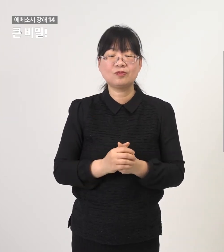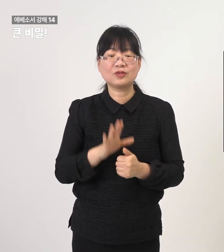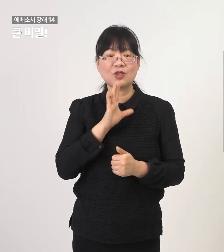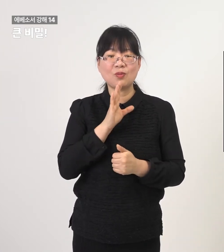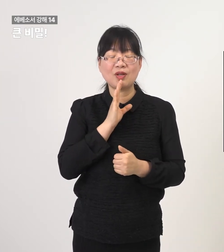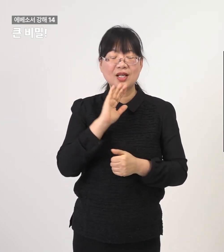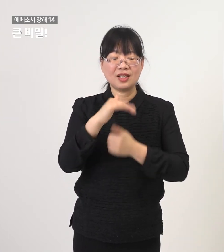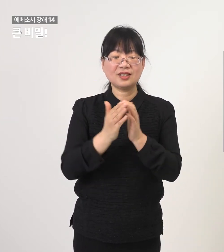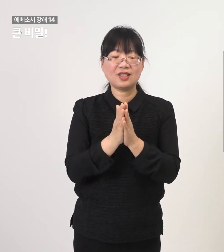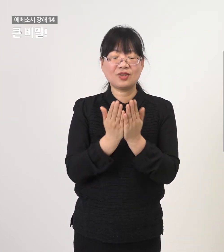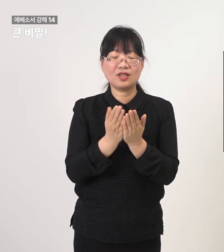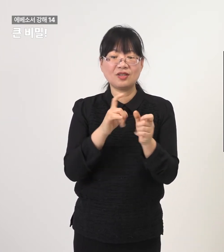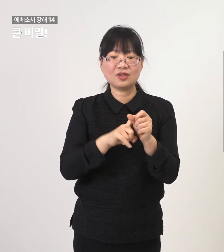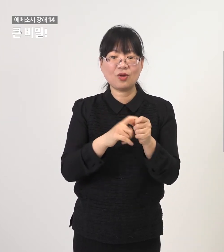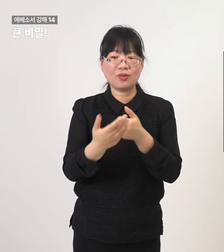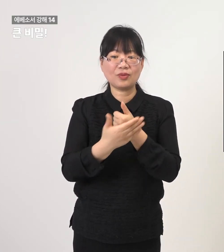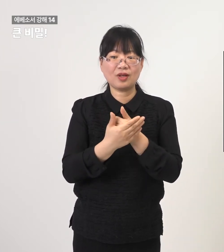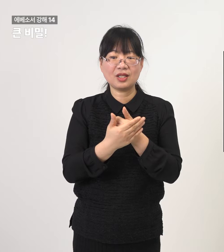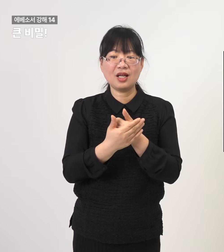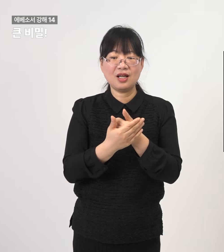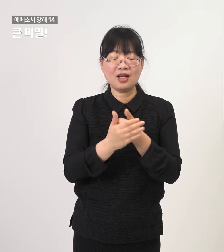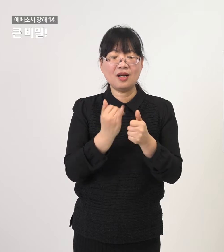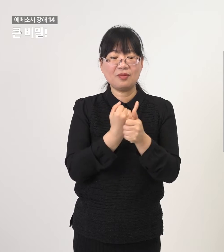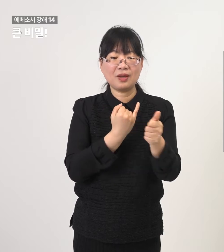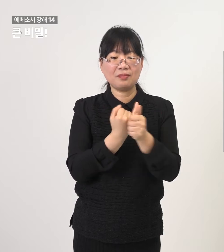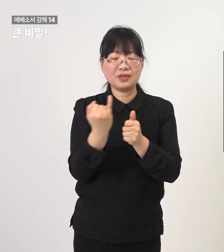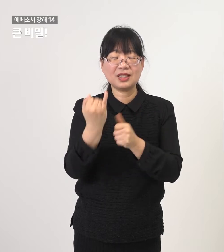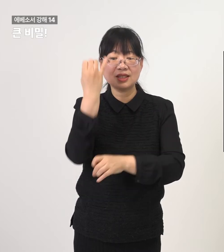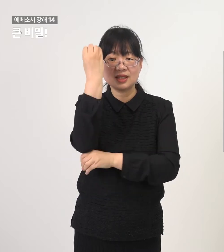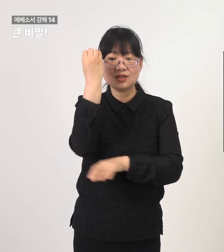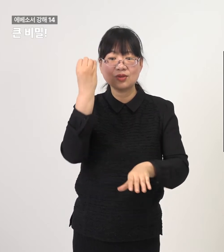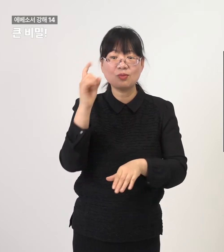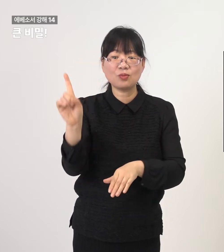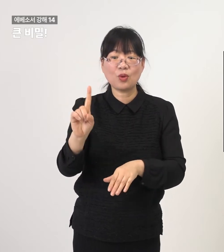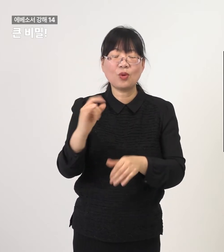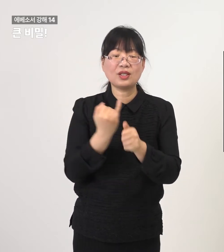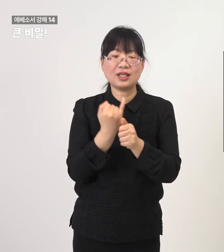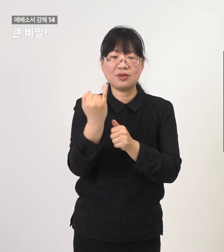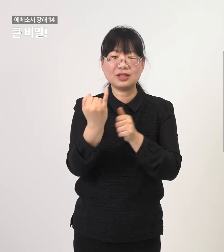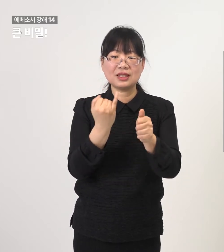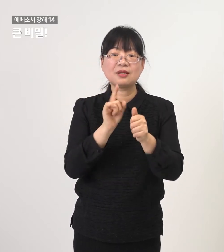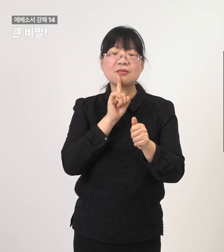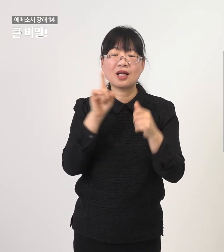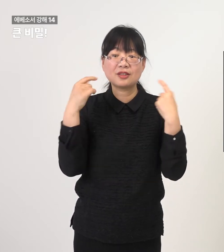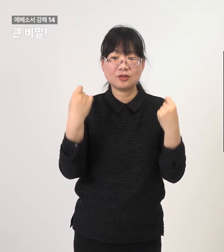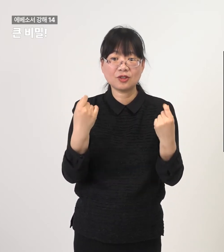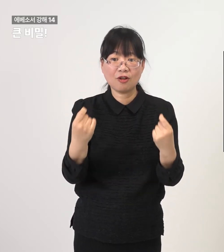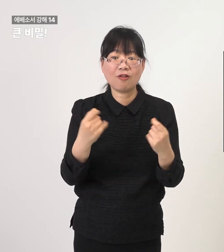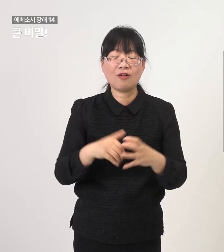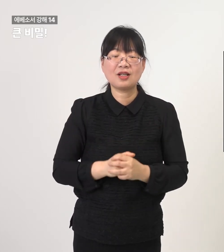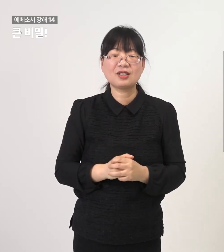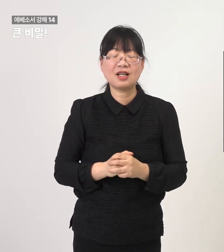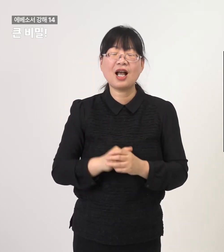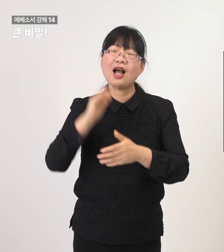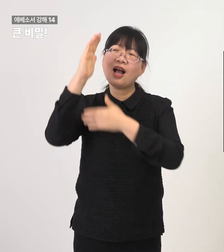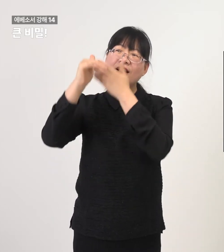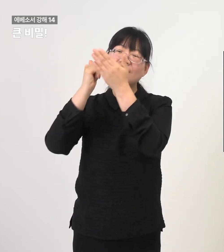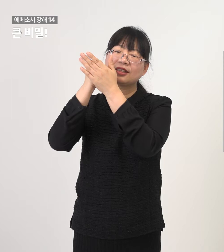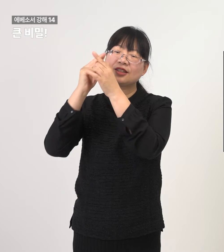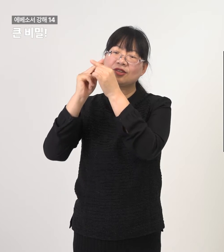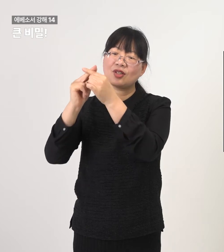정말 성경적 돕는 배필의 기준은 그 사모님의 말씀처럼 뭐라고요?